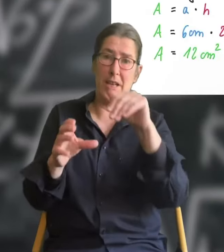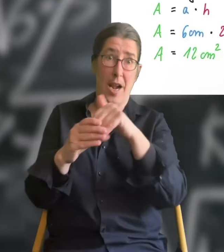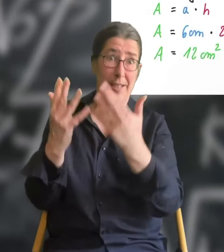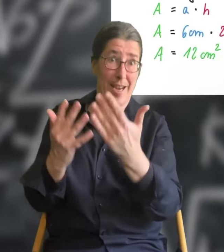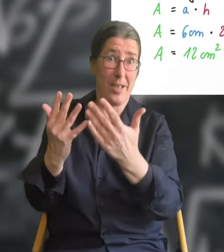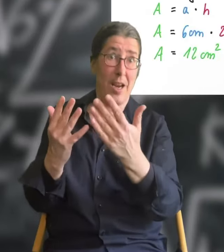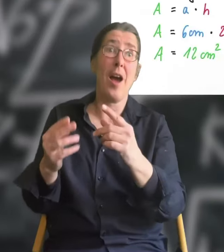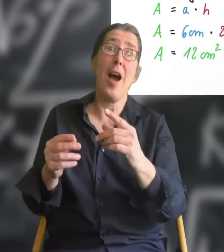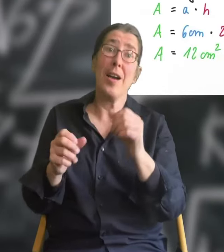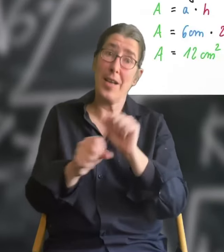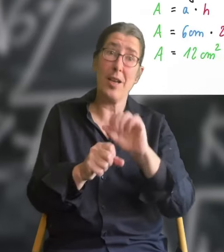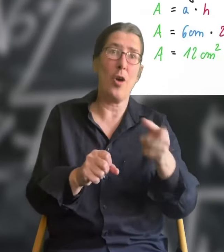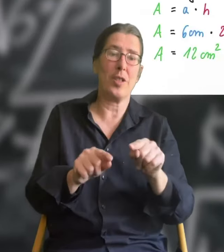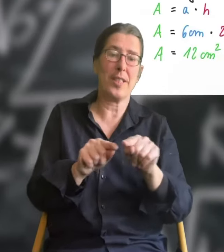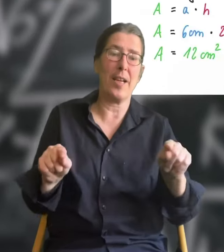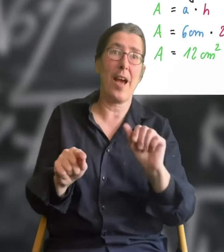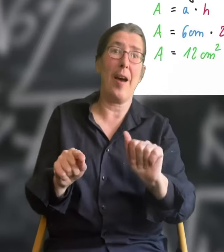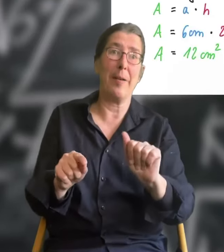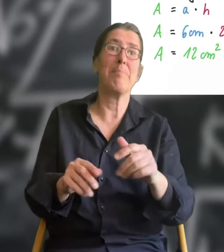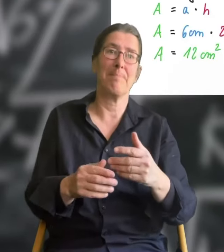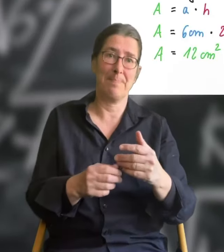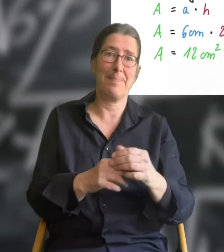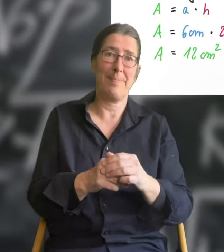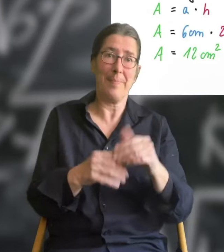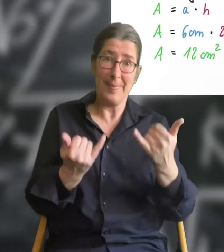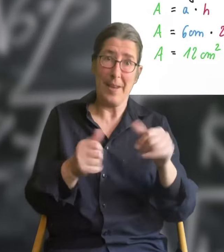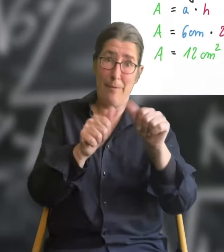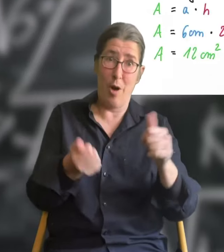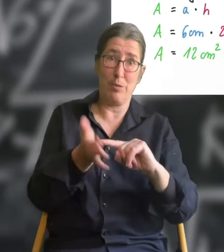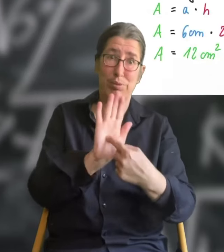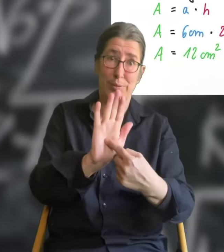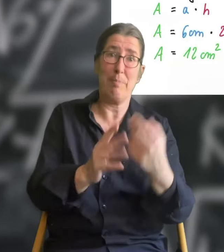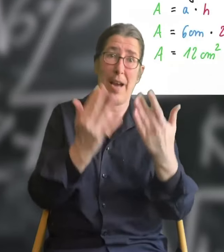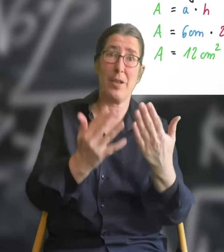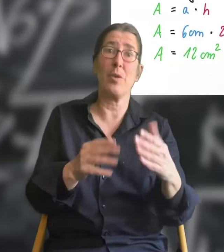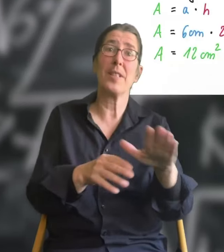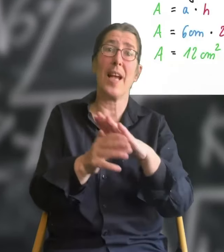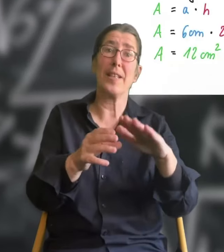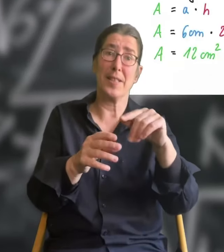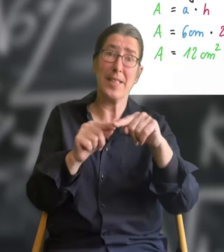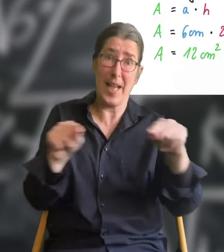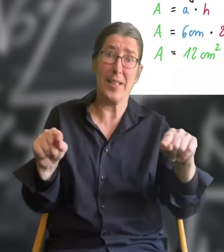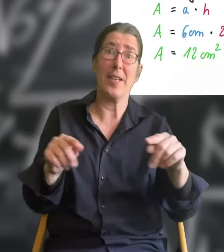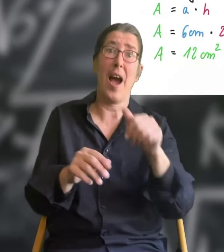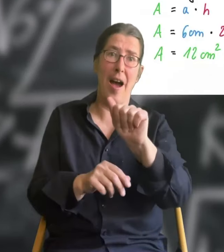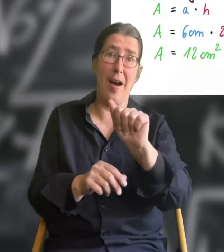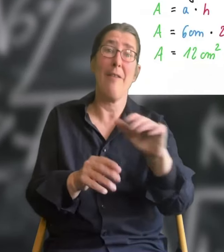die Seite A. Und jetzt kommen wir zur Formel zur Berechnung der Seite A. Diesmal ist der Flächeninhalt gegeben und die Höhe von